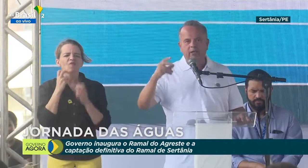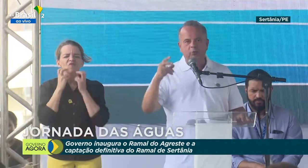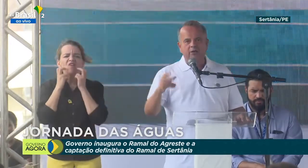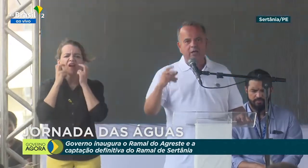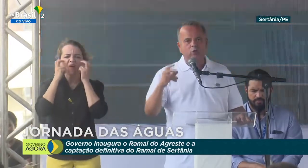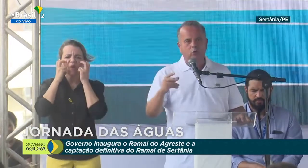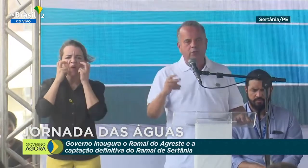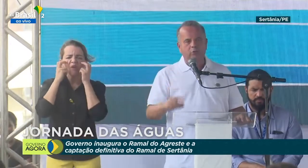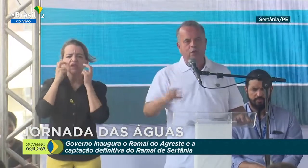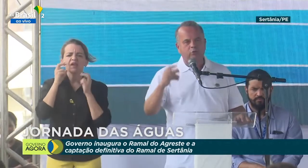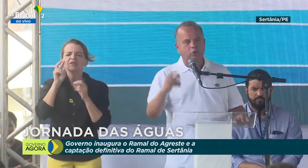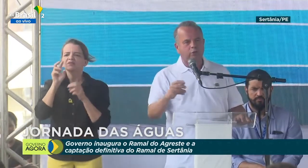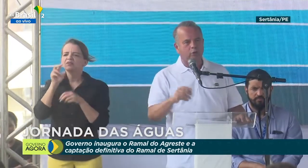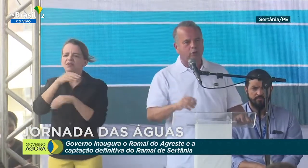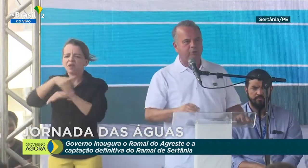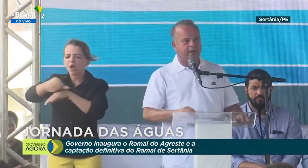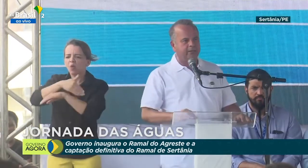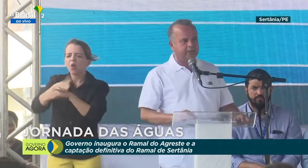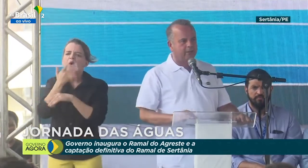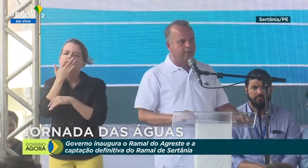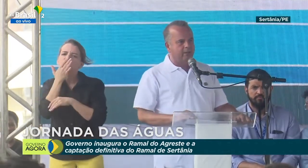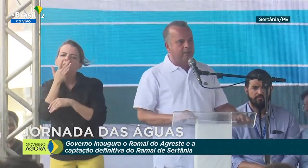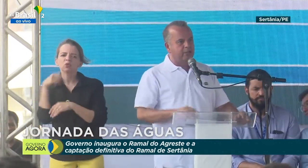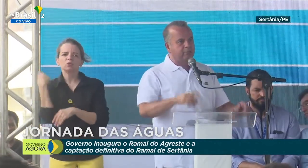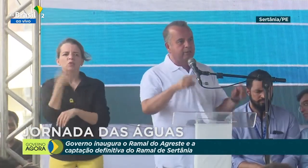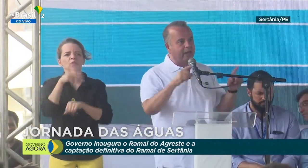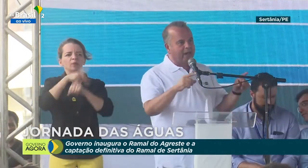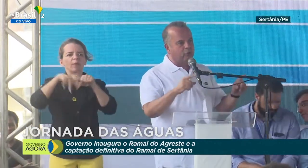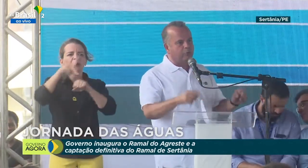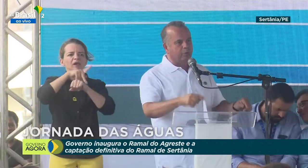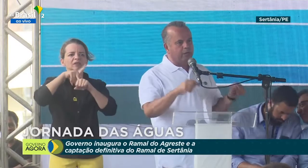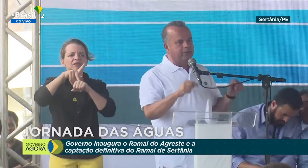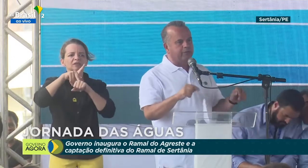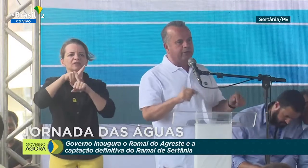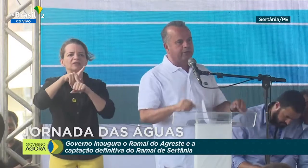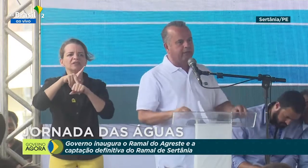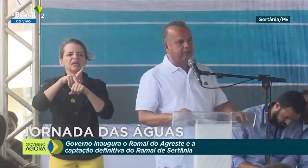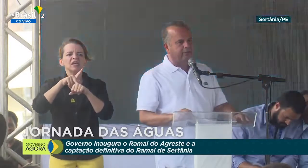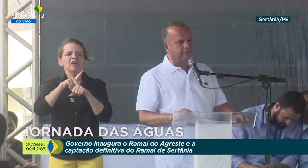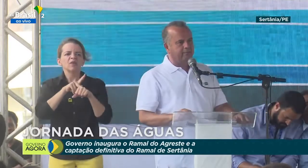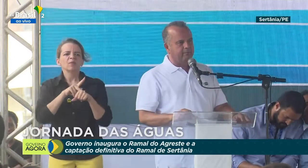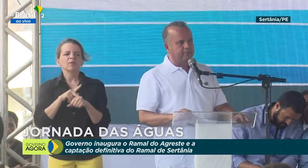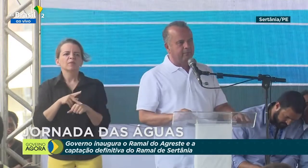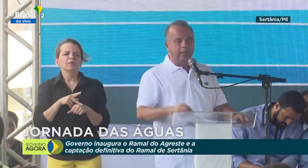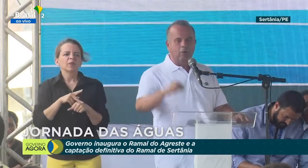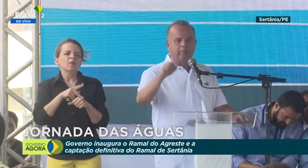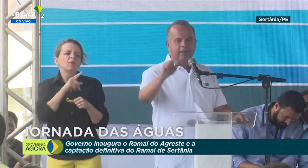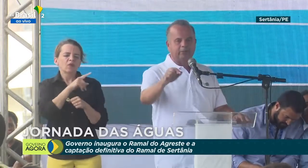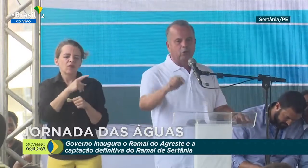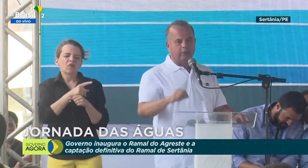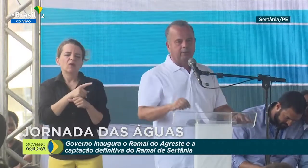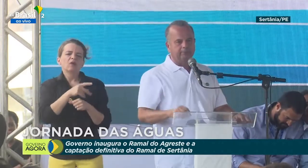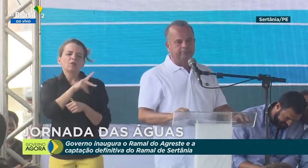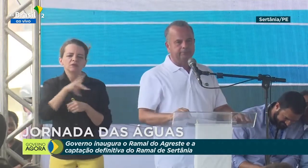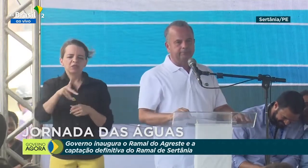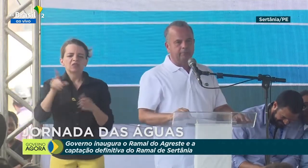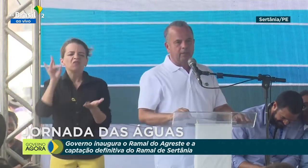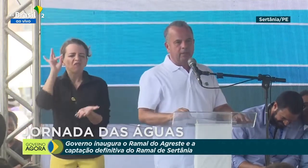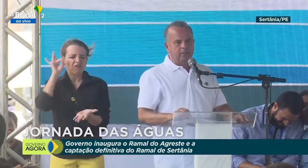vergonha de irmos às ruas com as cores do nosso país, inspirados por este presidente, que é um